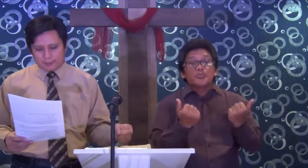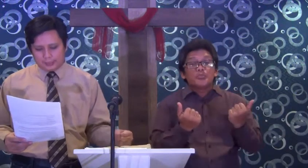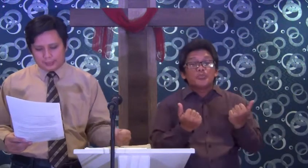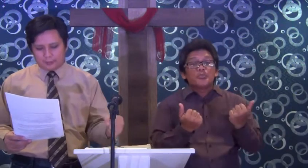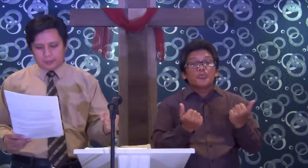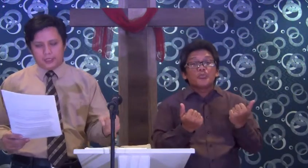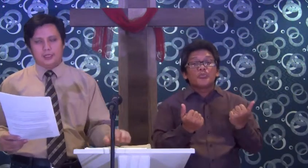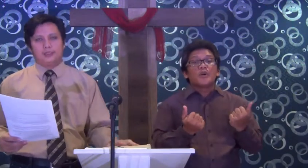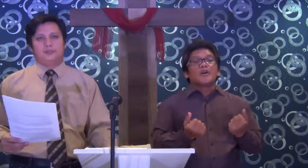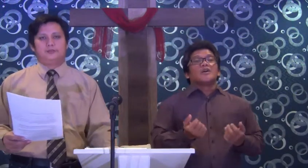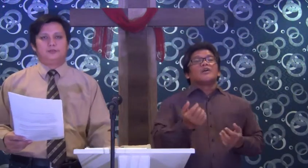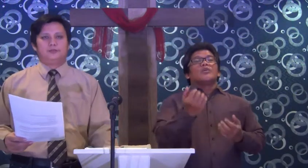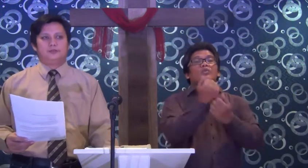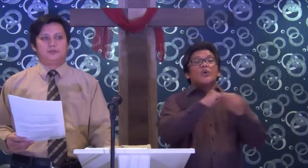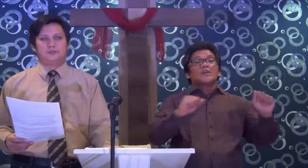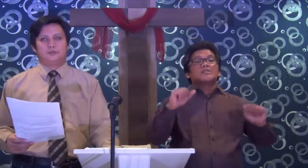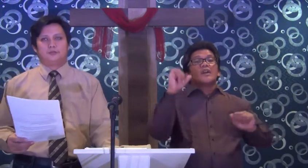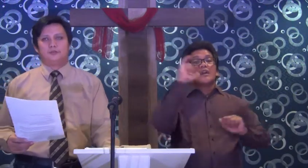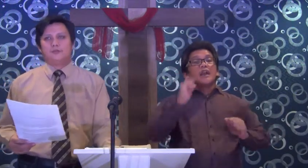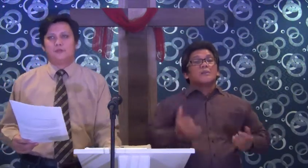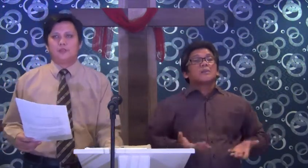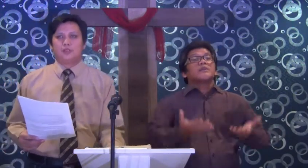Kuasa yang memberikan kemenangan.